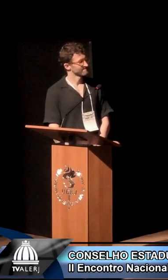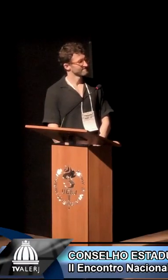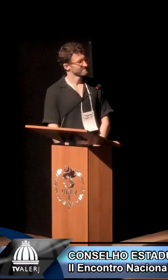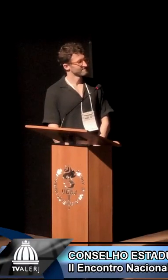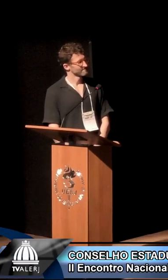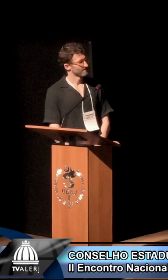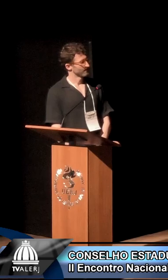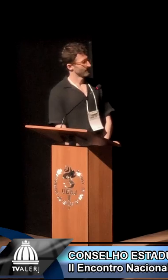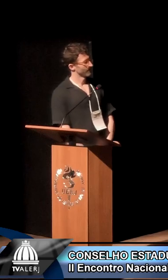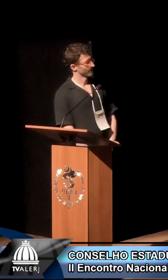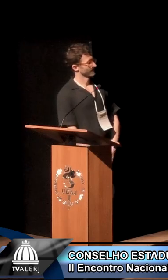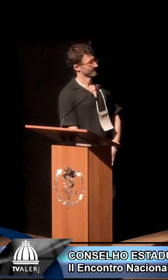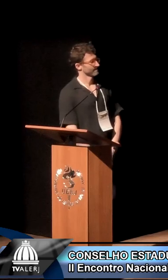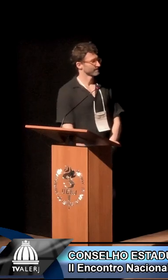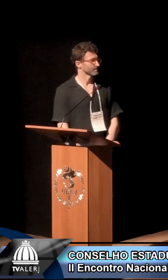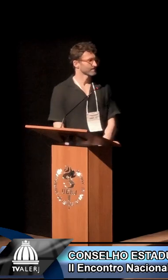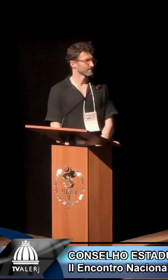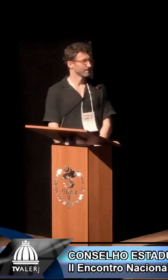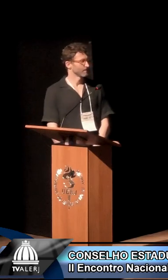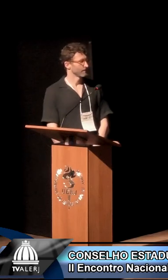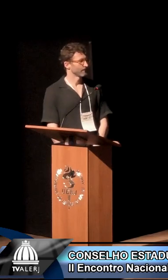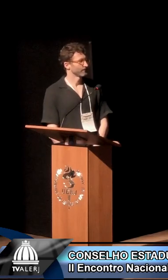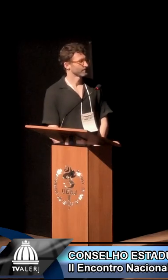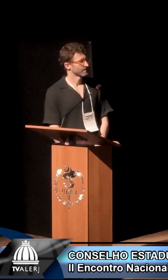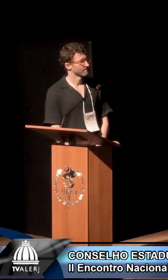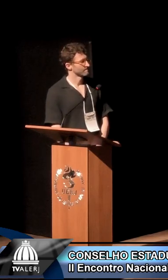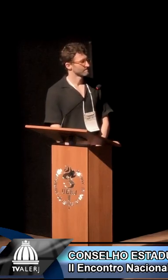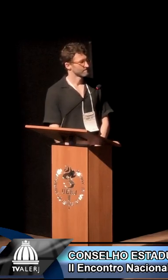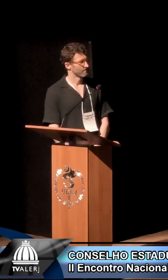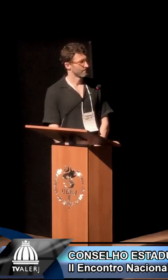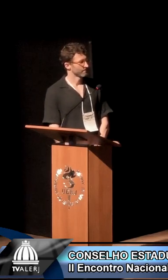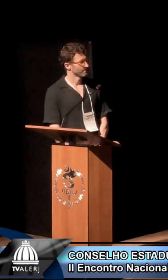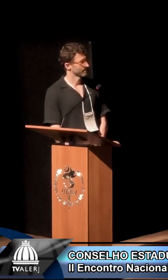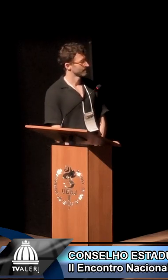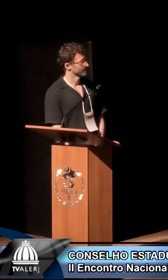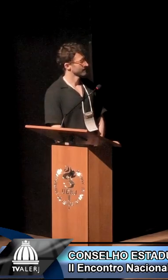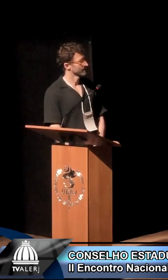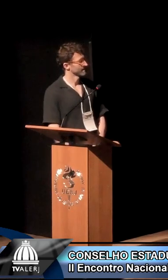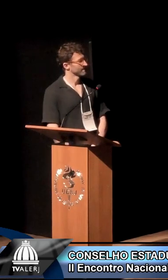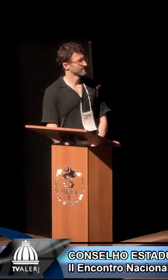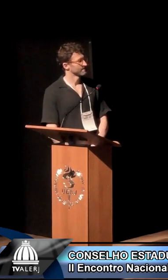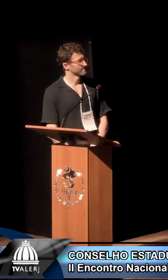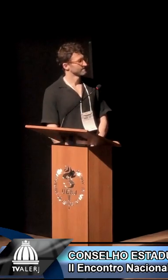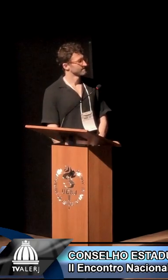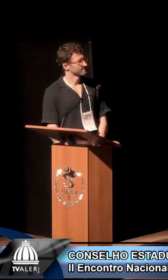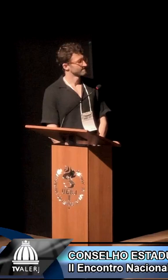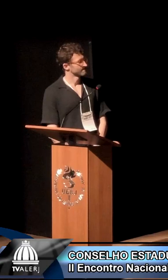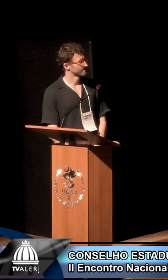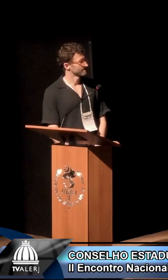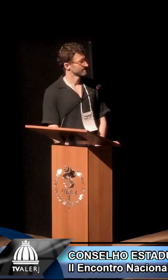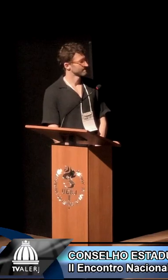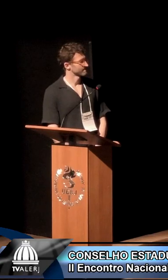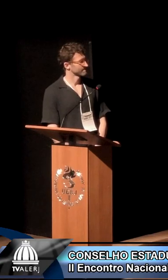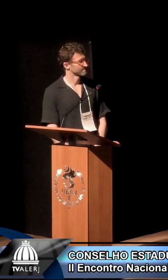que o pai do Estadual do Paraná a professor o professor de Educação Física mede e pesa as